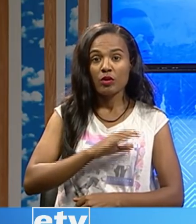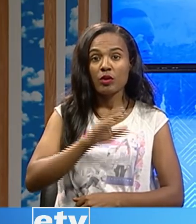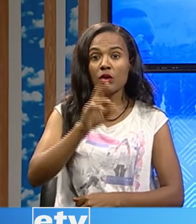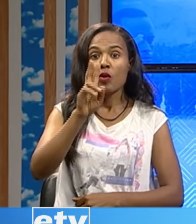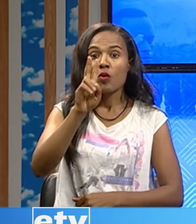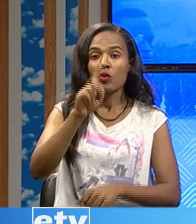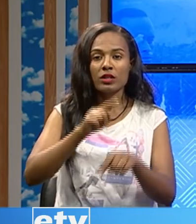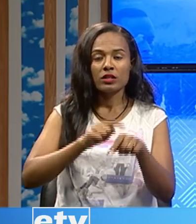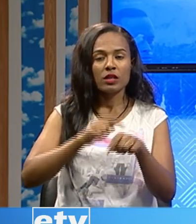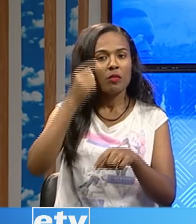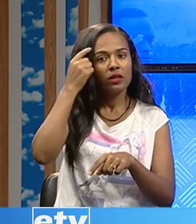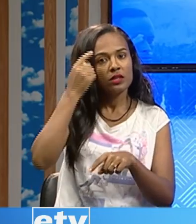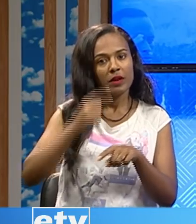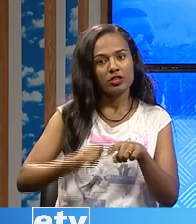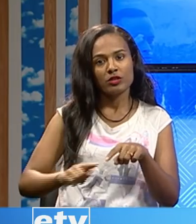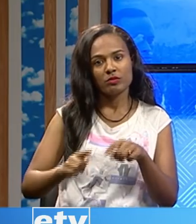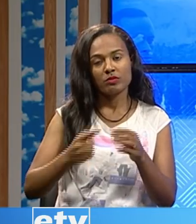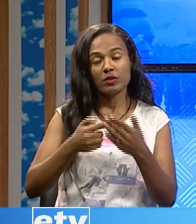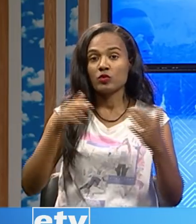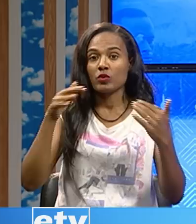ሁለቴ ማሰብ አይችልም በዚህ ውጊያ ላይ